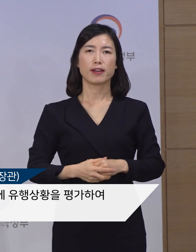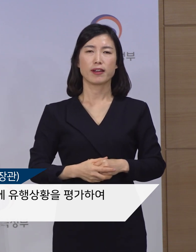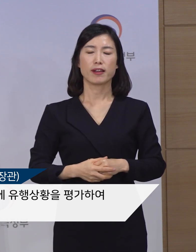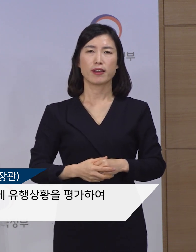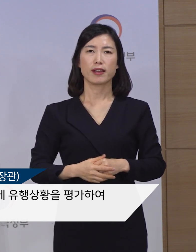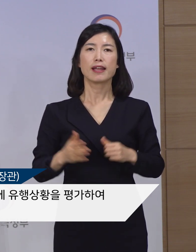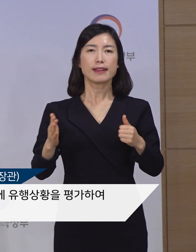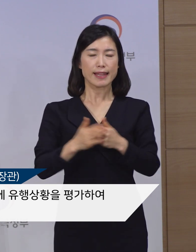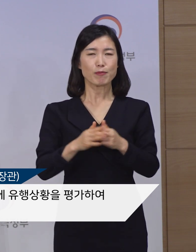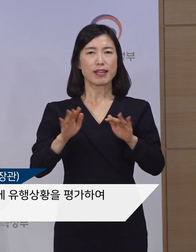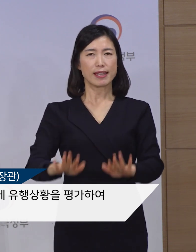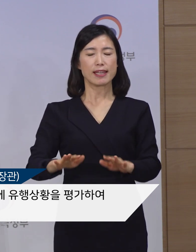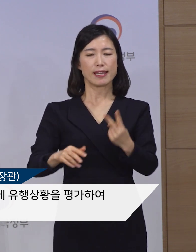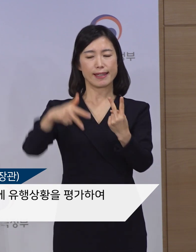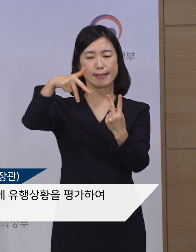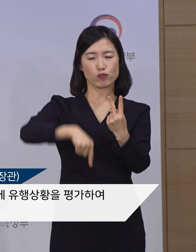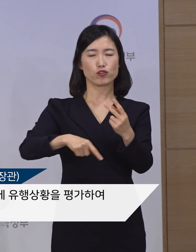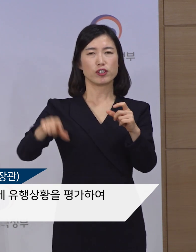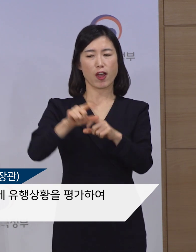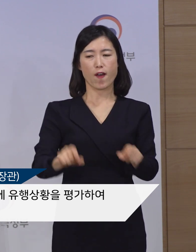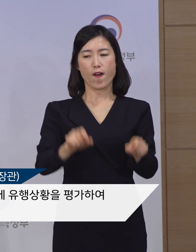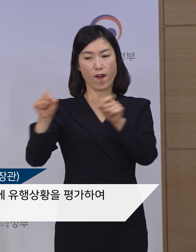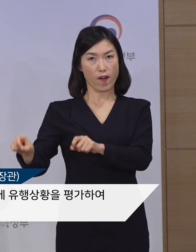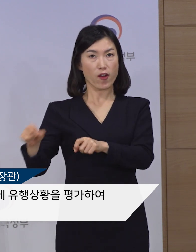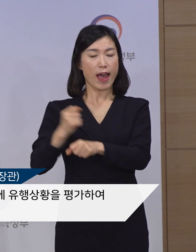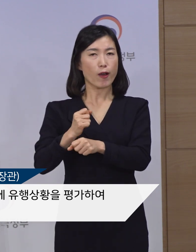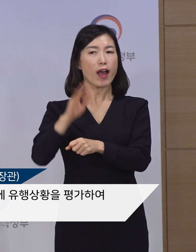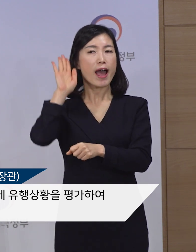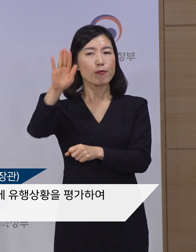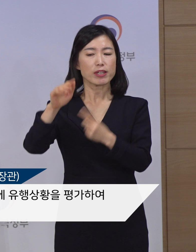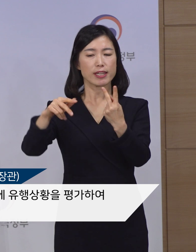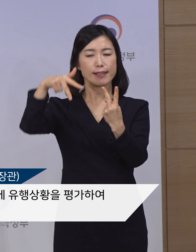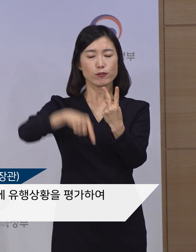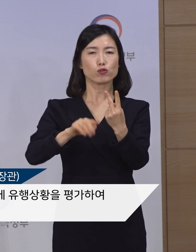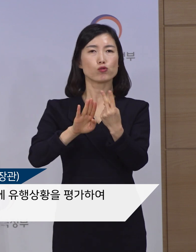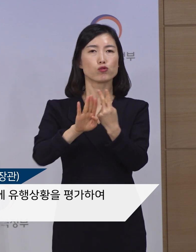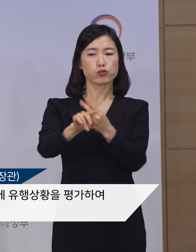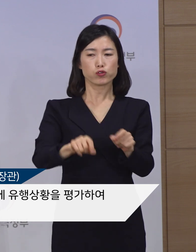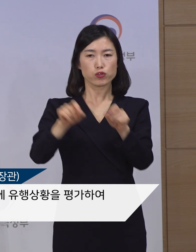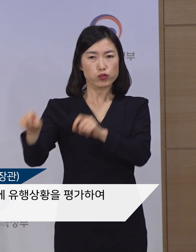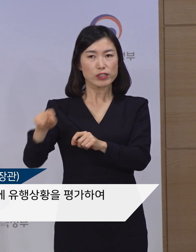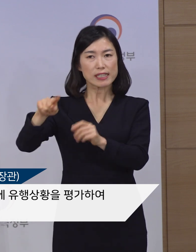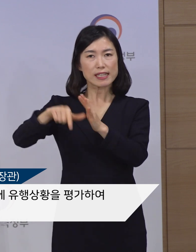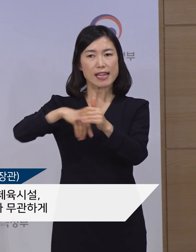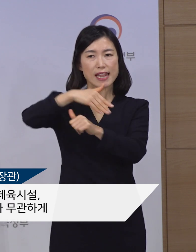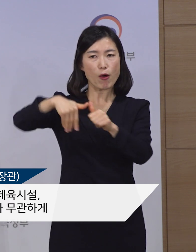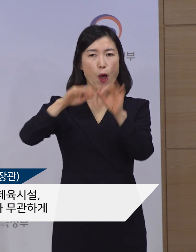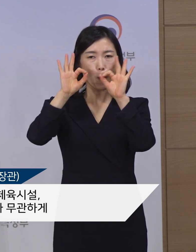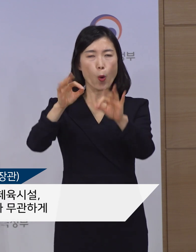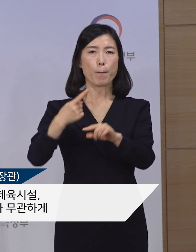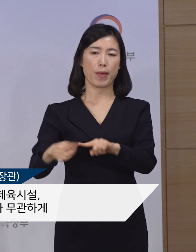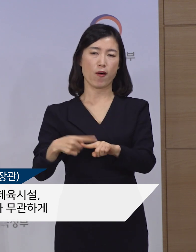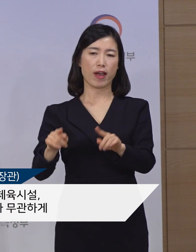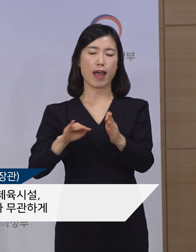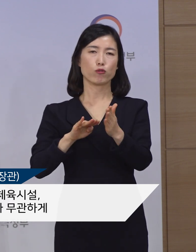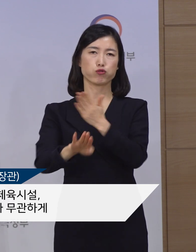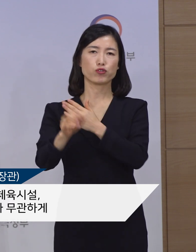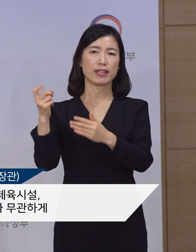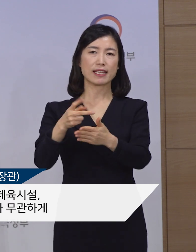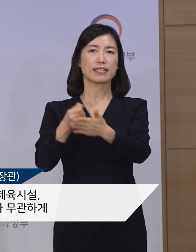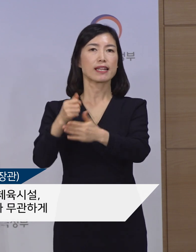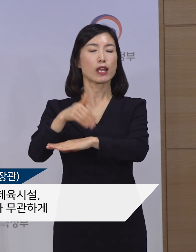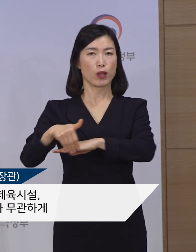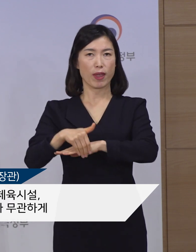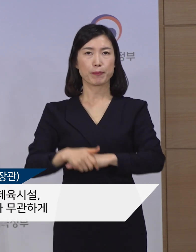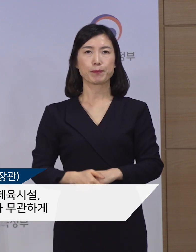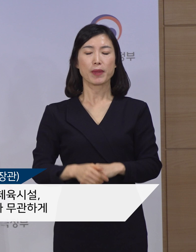이번에는 이 조치를 유지하며 2주 후에 유행 상황을 평가하여 다시 논의하기로 하였습니다. 마지막으로 이번